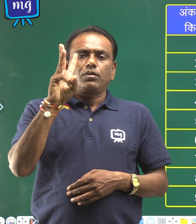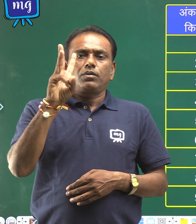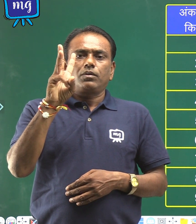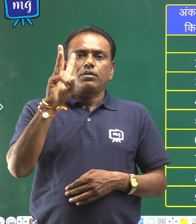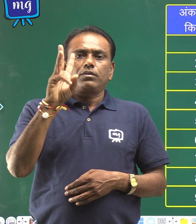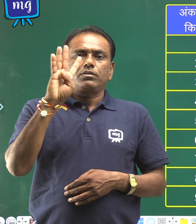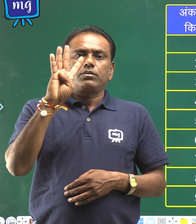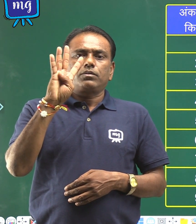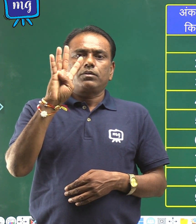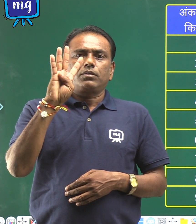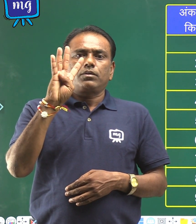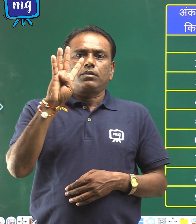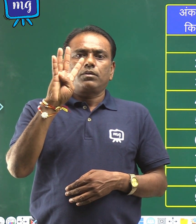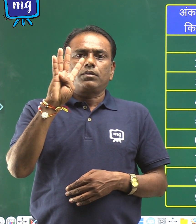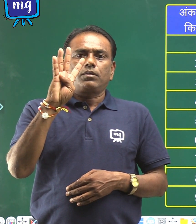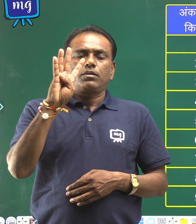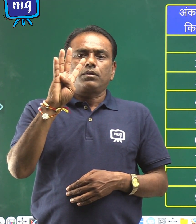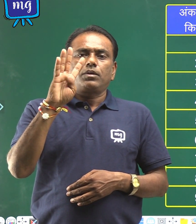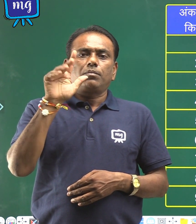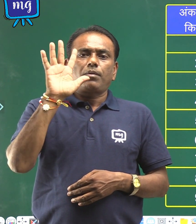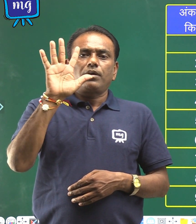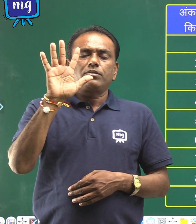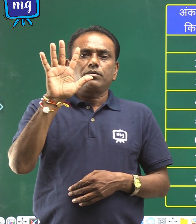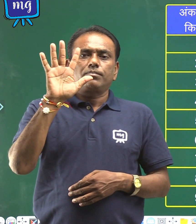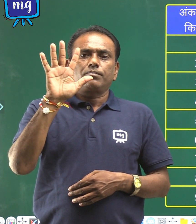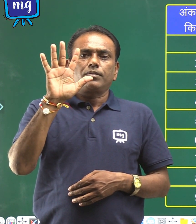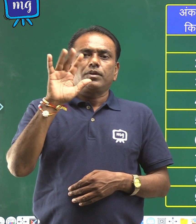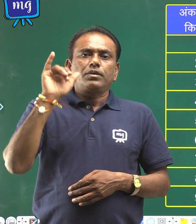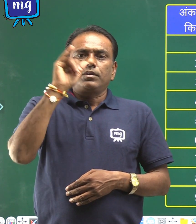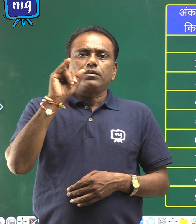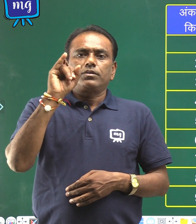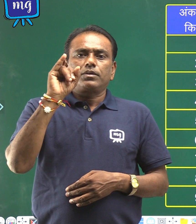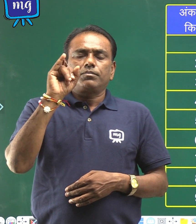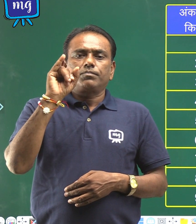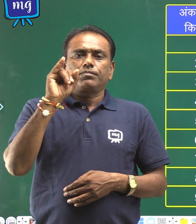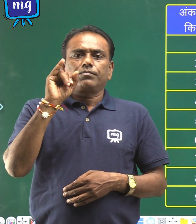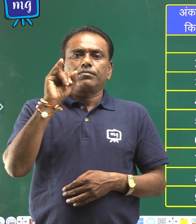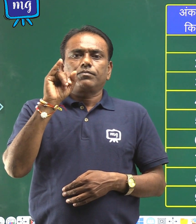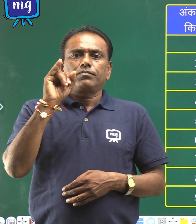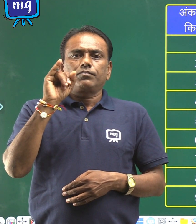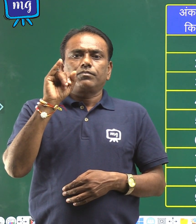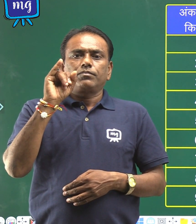3, 4, ये 5 और ये 6।